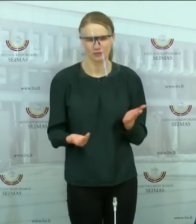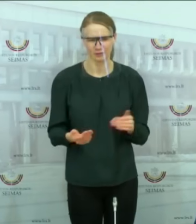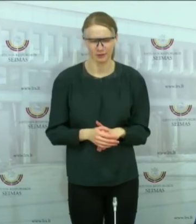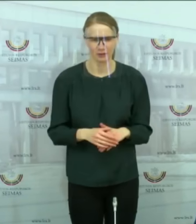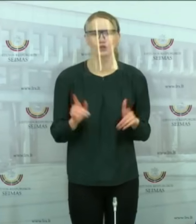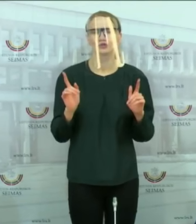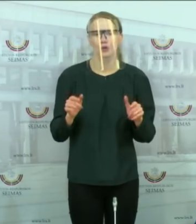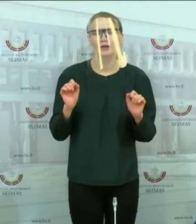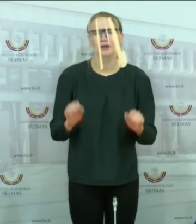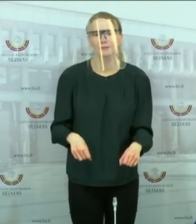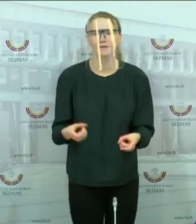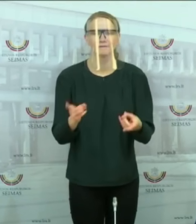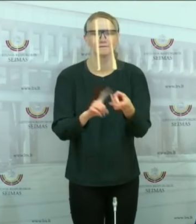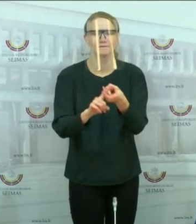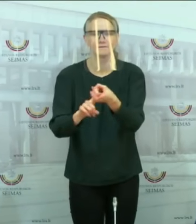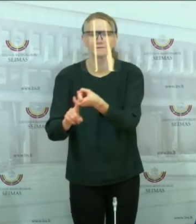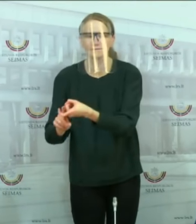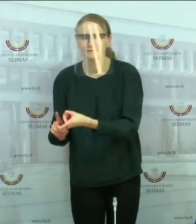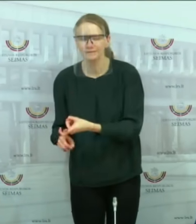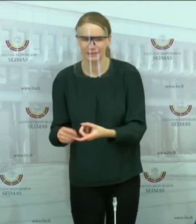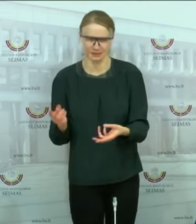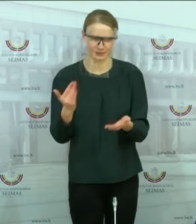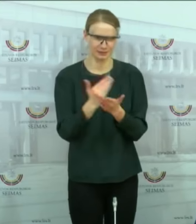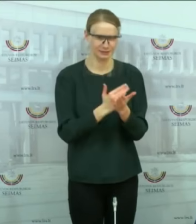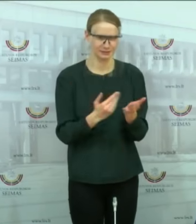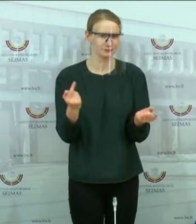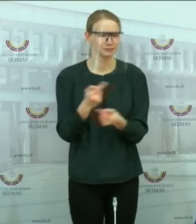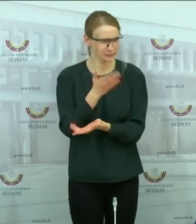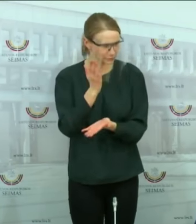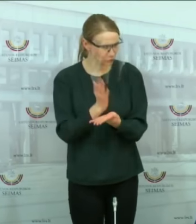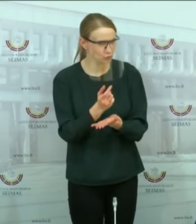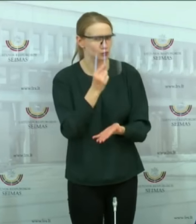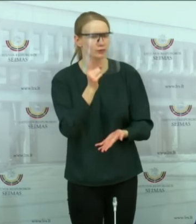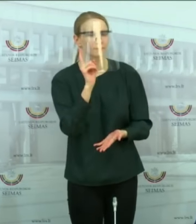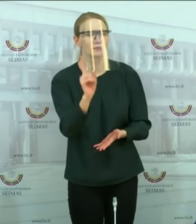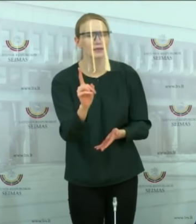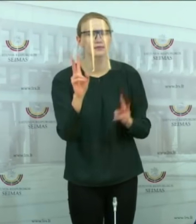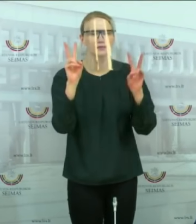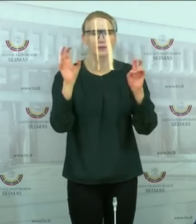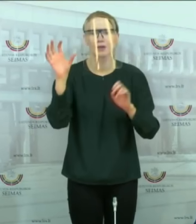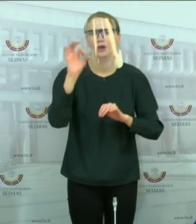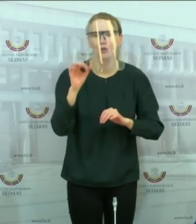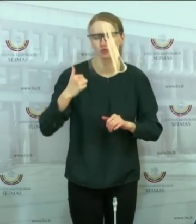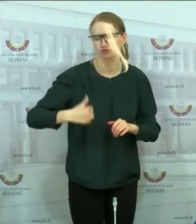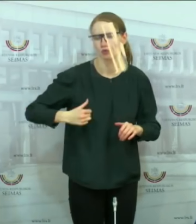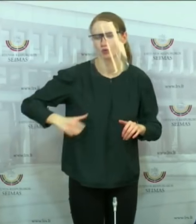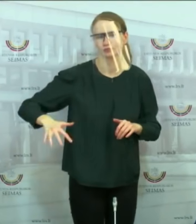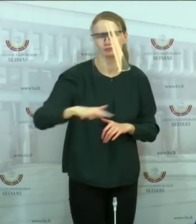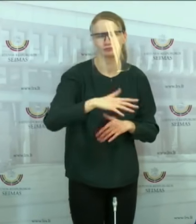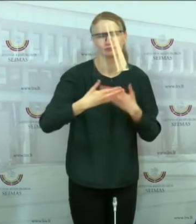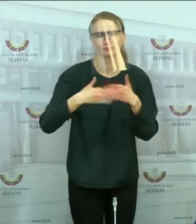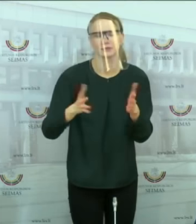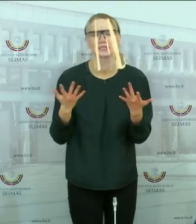rasti tam tikrų, vadinamų nelogiškumų, bet supraskim, kad čia mes kalbam apie apimtis tam tikrų